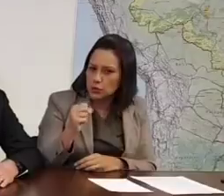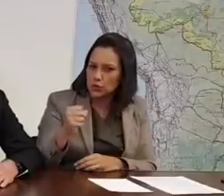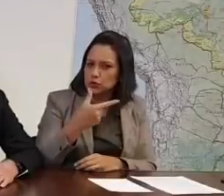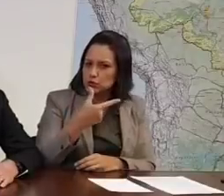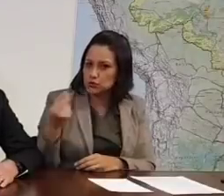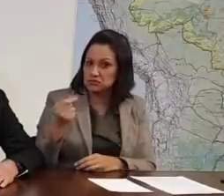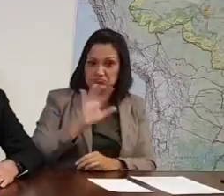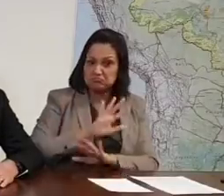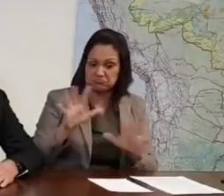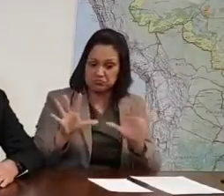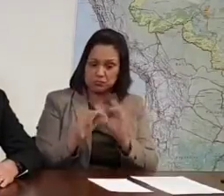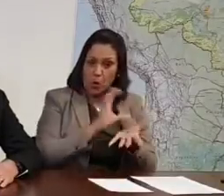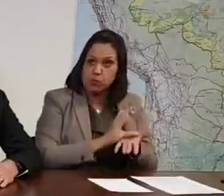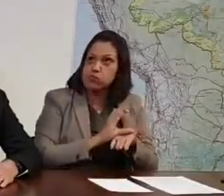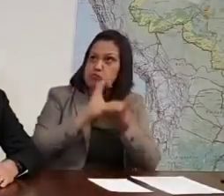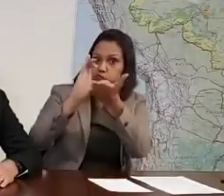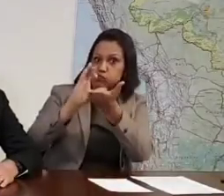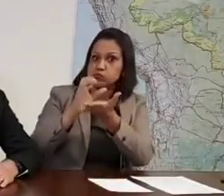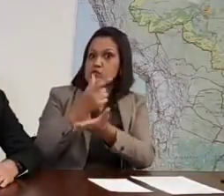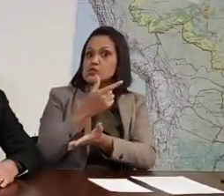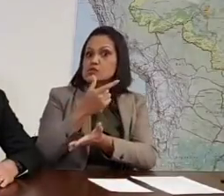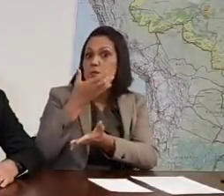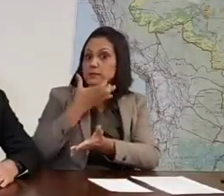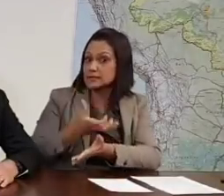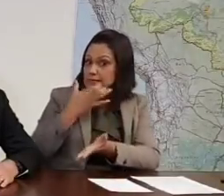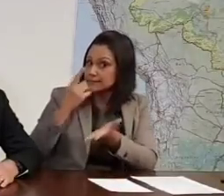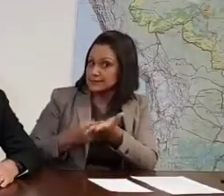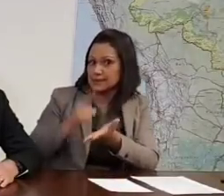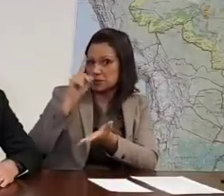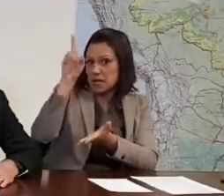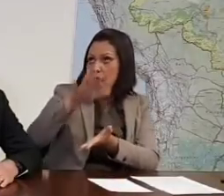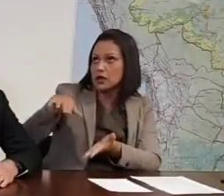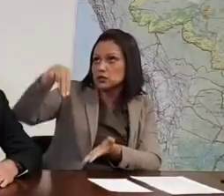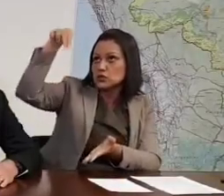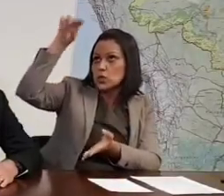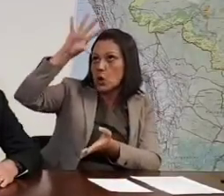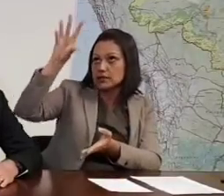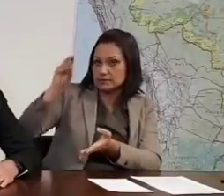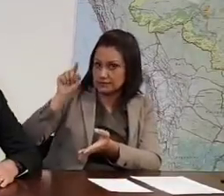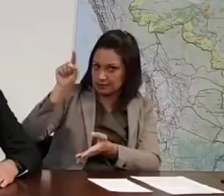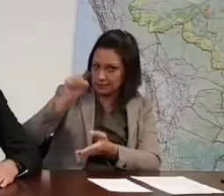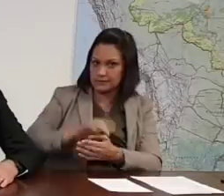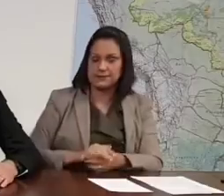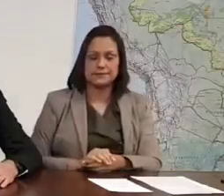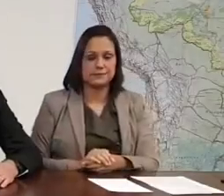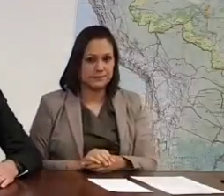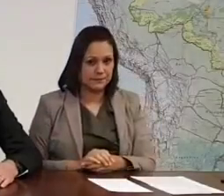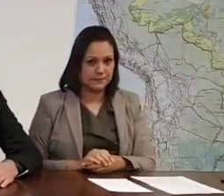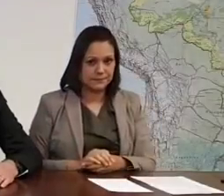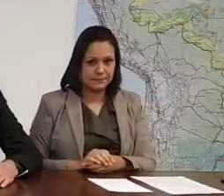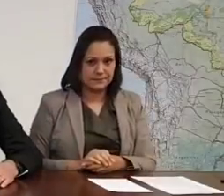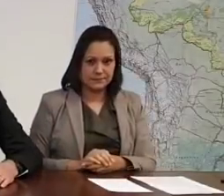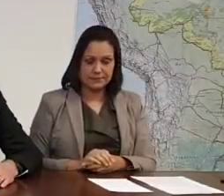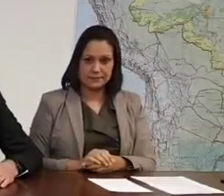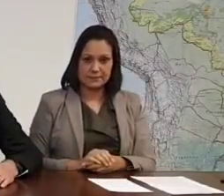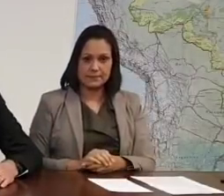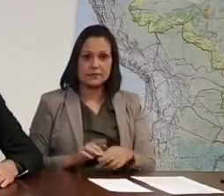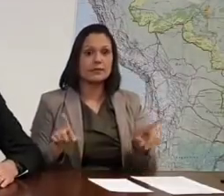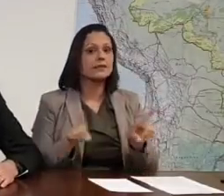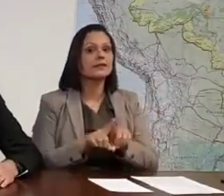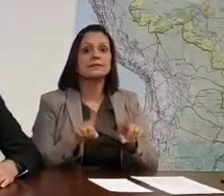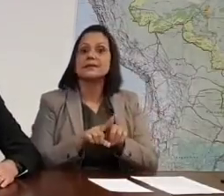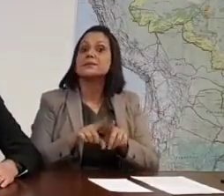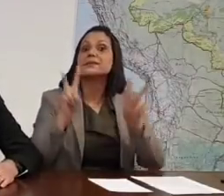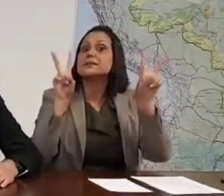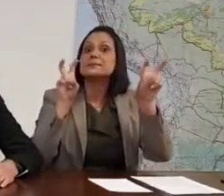só no mês de dezembro, extra para a região Nordeste. E também a questão da internet